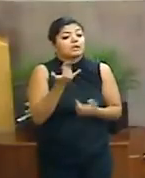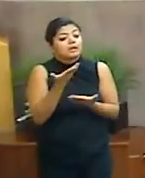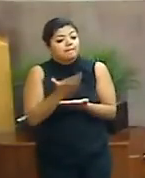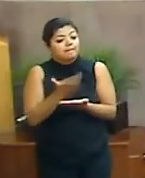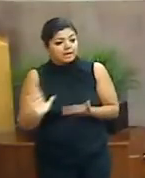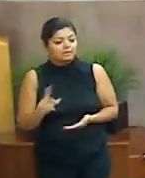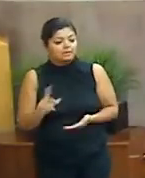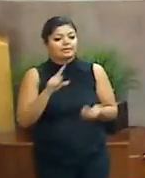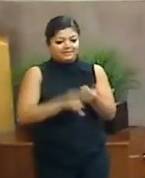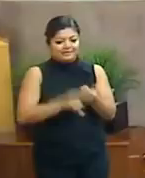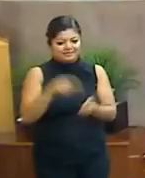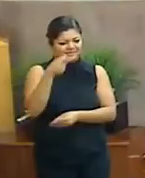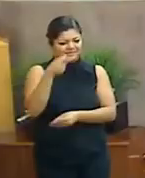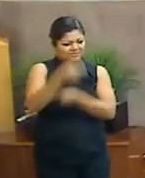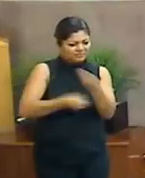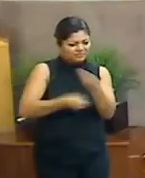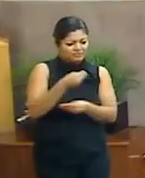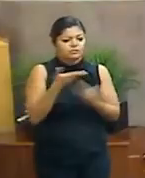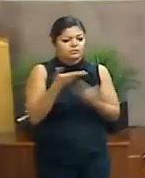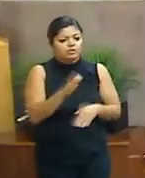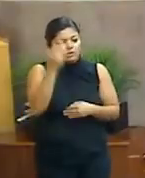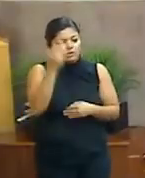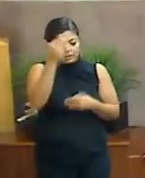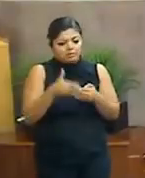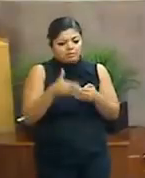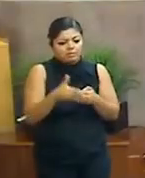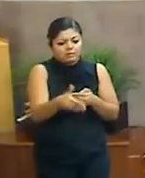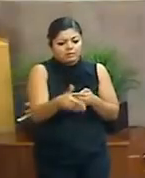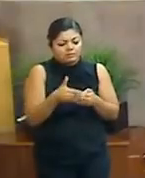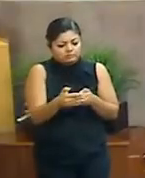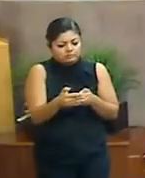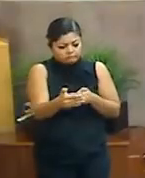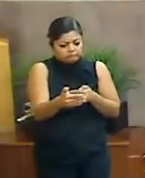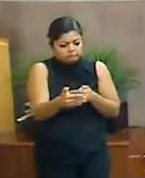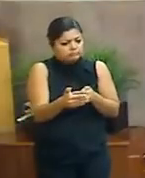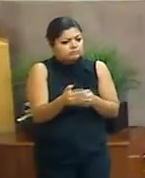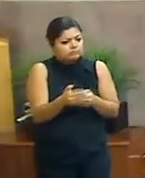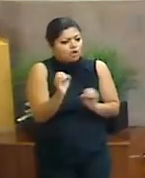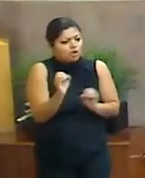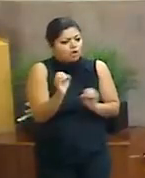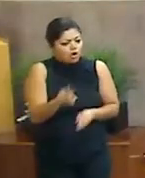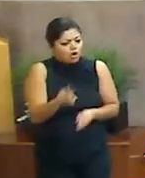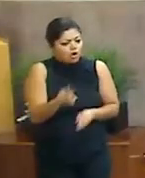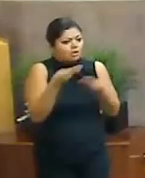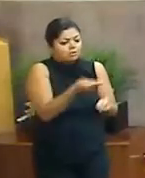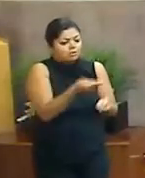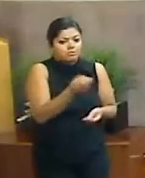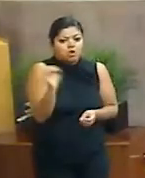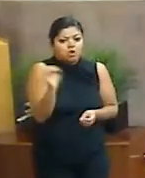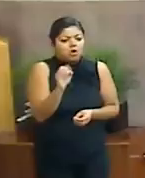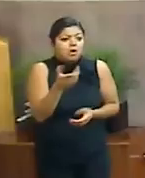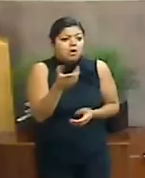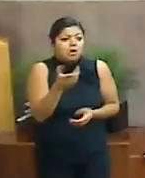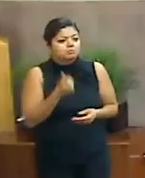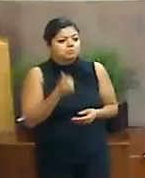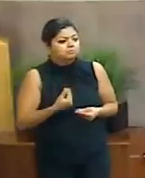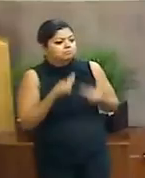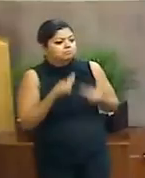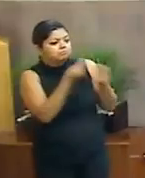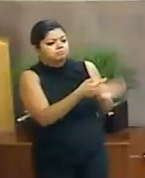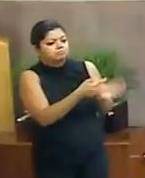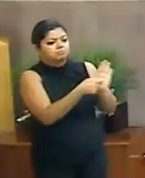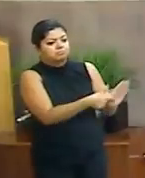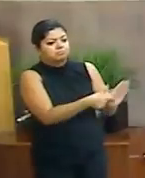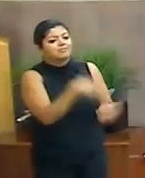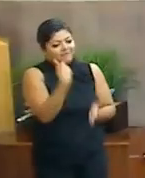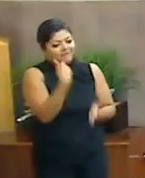que se alegaban sobre el oporto del plazo para rendir los informes y que los presentó sin ser requerido no tuvieron entidad suficiente para actualizar